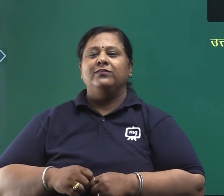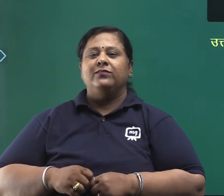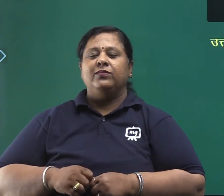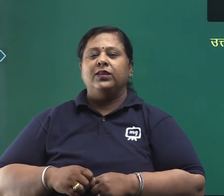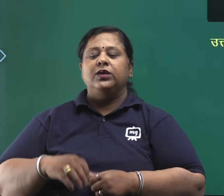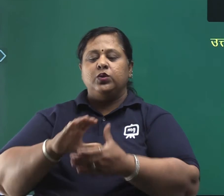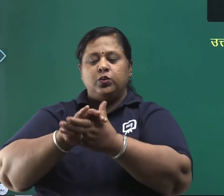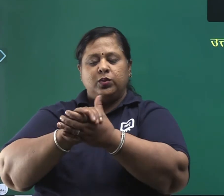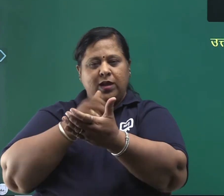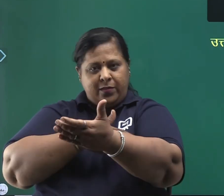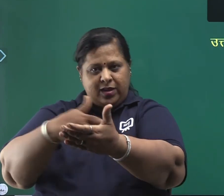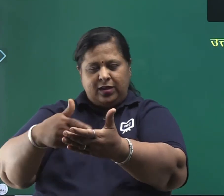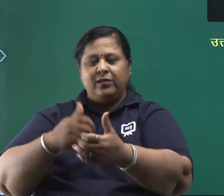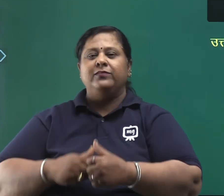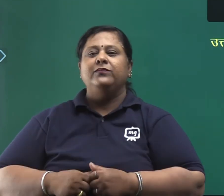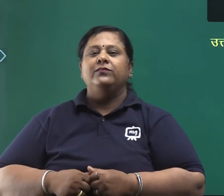सुदामा की